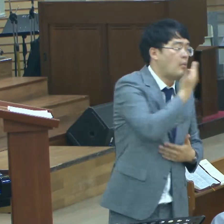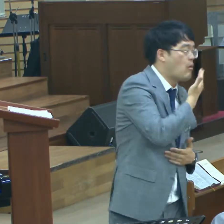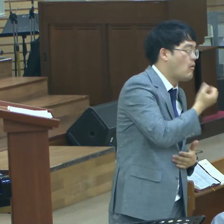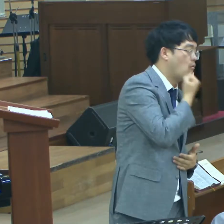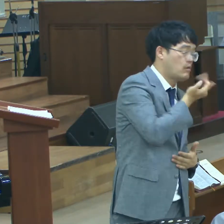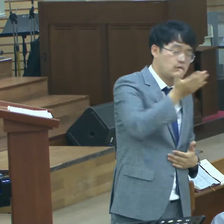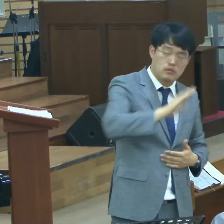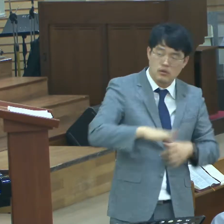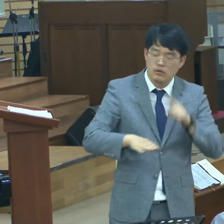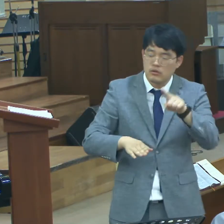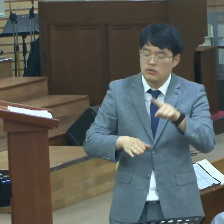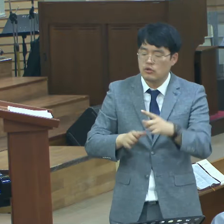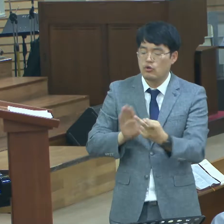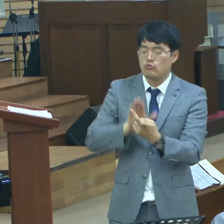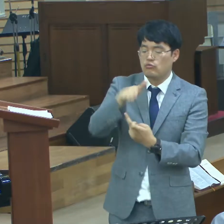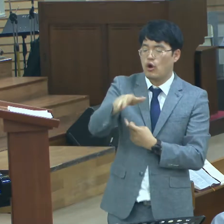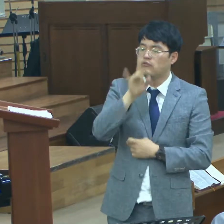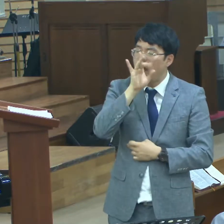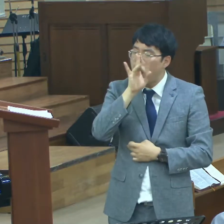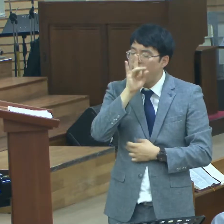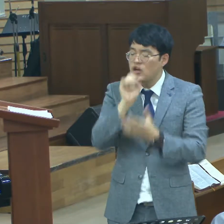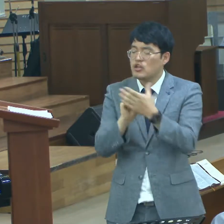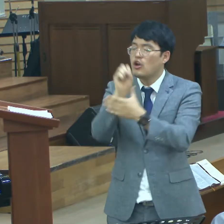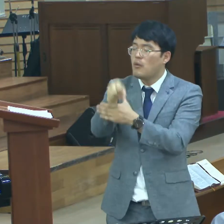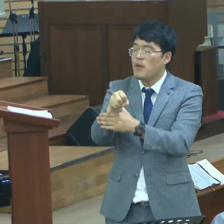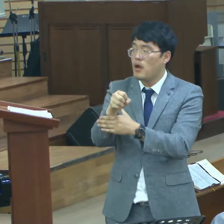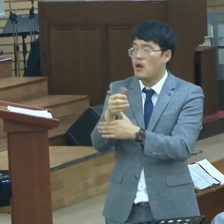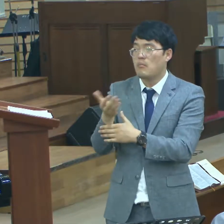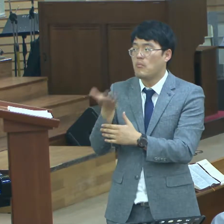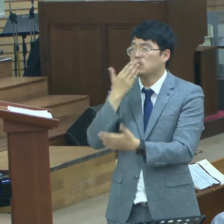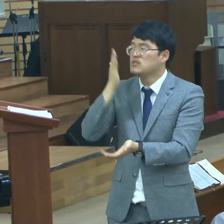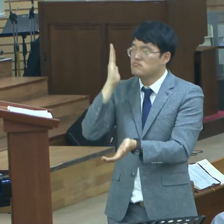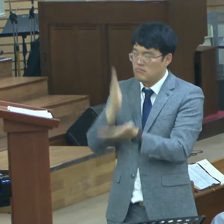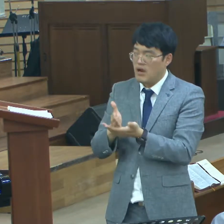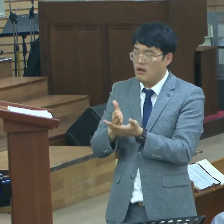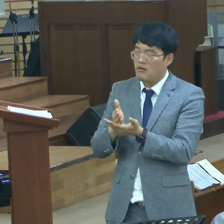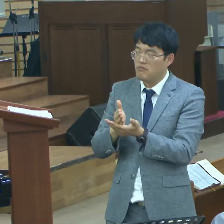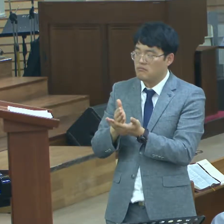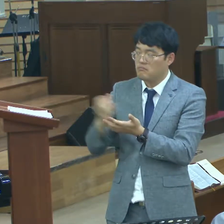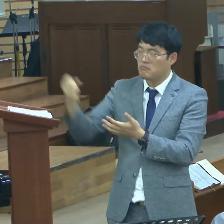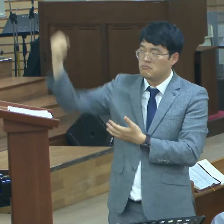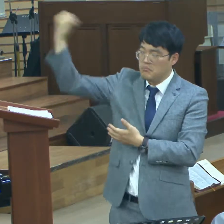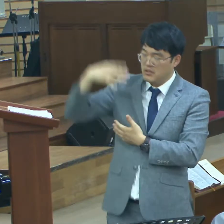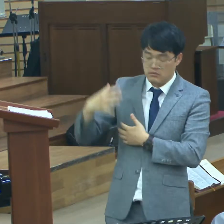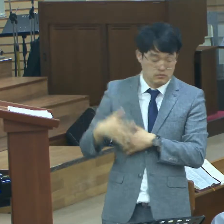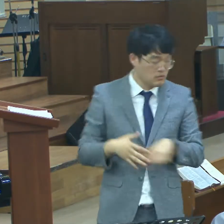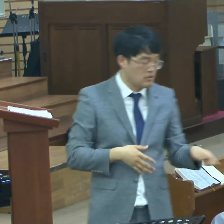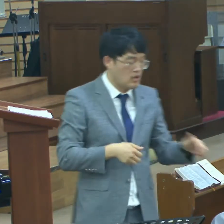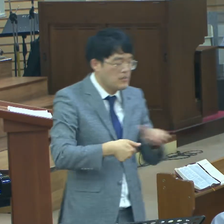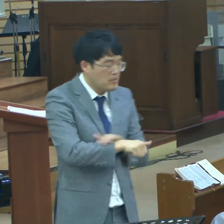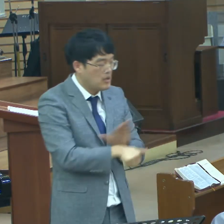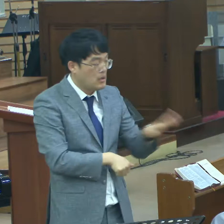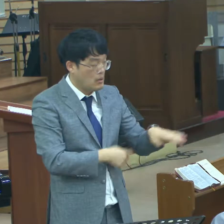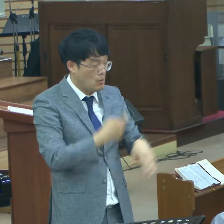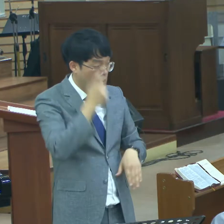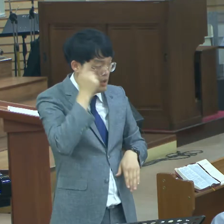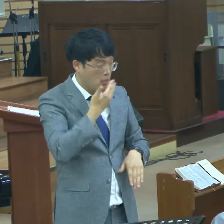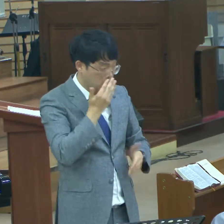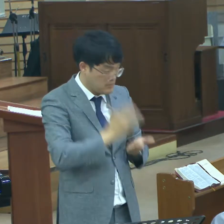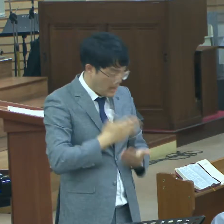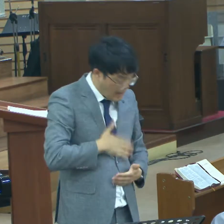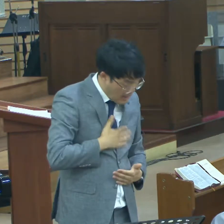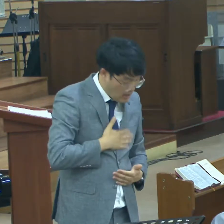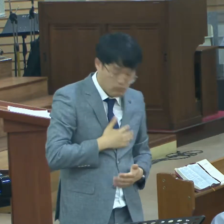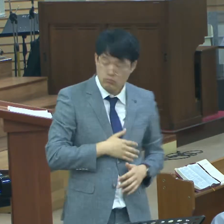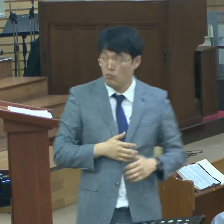그랬어. 왜 먹지 말라고 한지 아느냐? 모르는데. 자, 설명해 줄게.